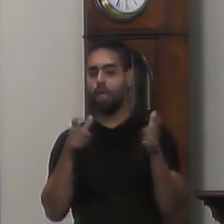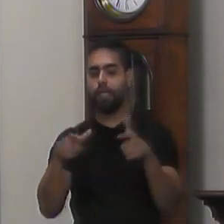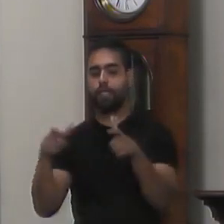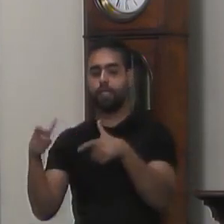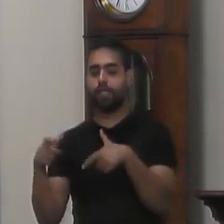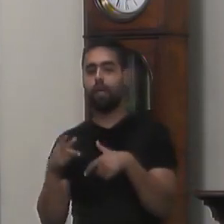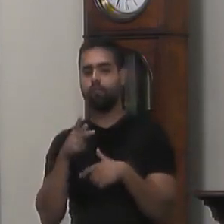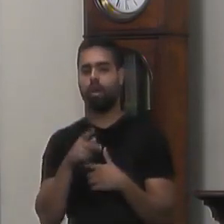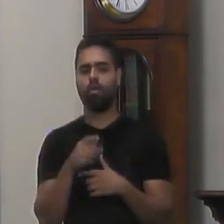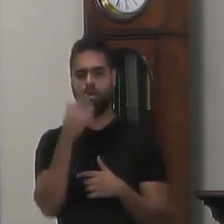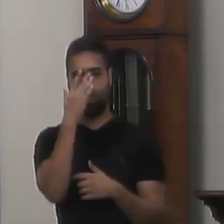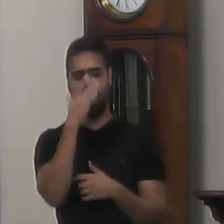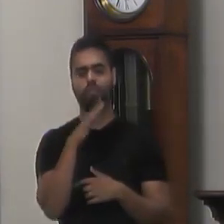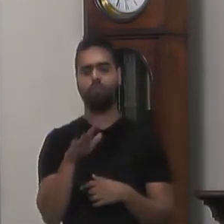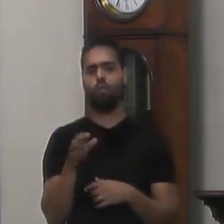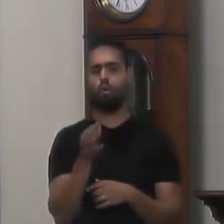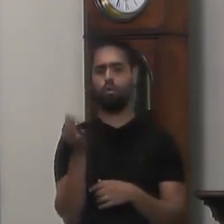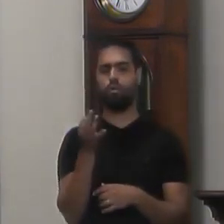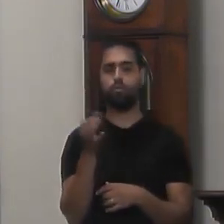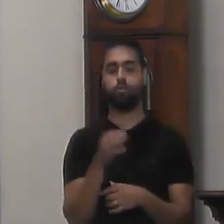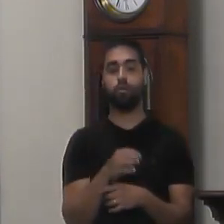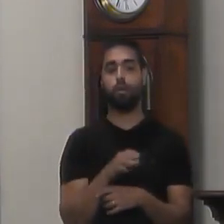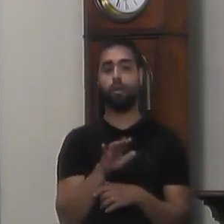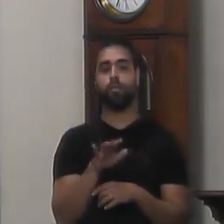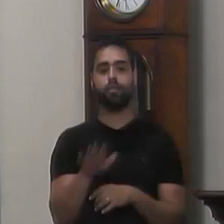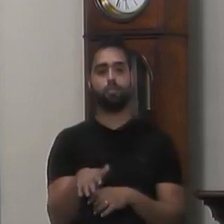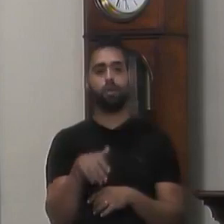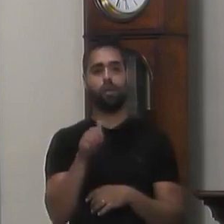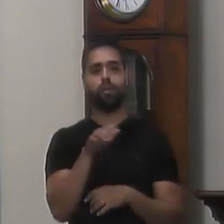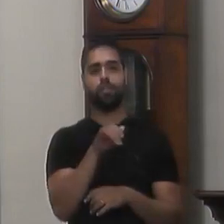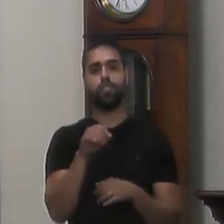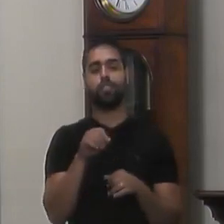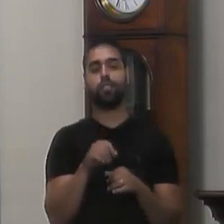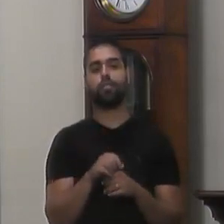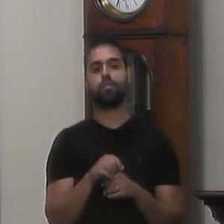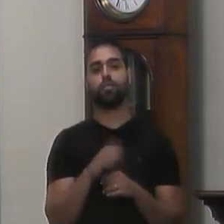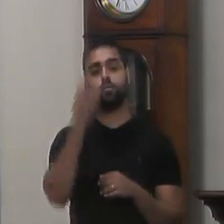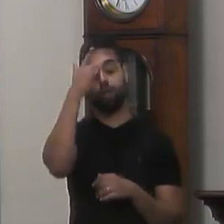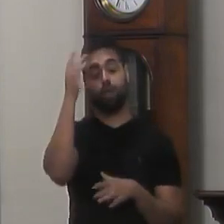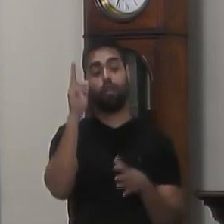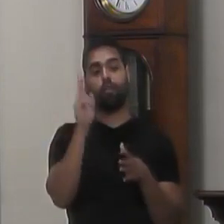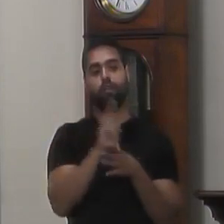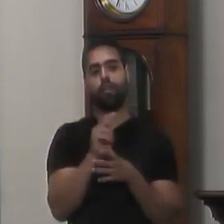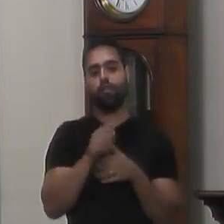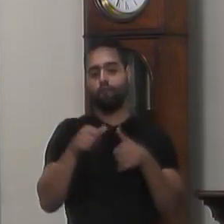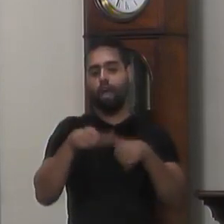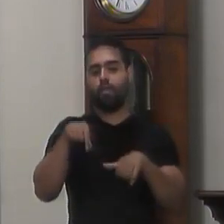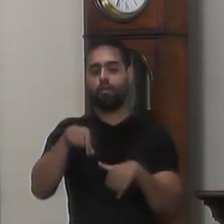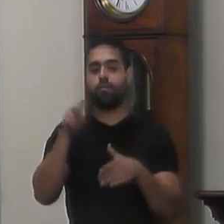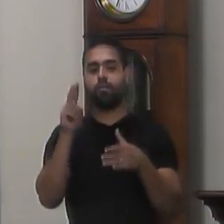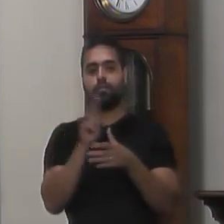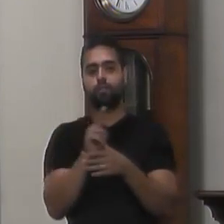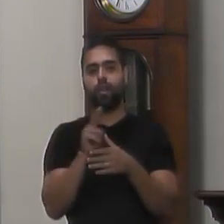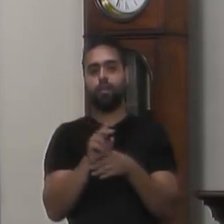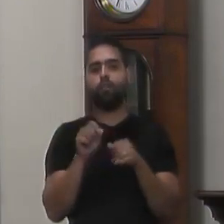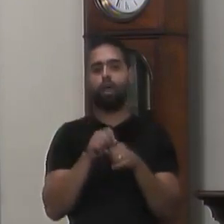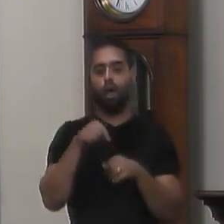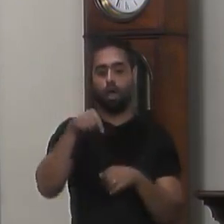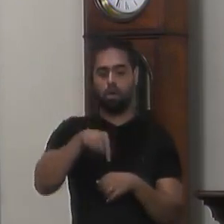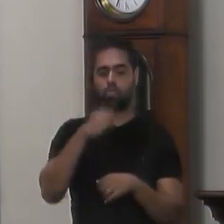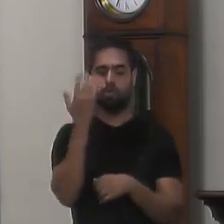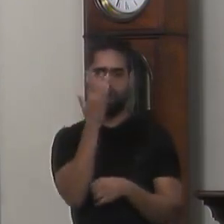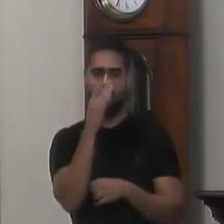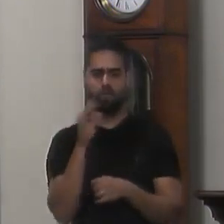nossa cidade, eles falam que foi ótimo. Mas seria melhor se os nossos valencianos tivessem ficado na nossa cidade e falado que